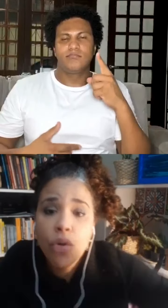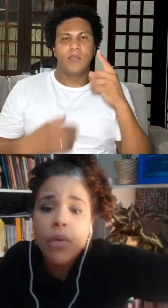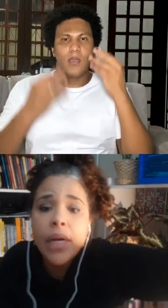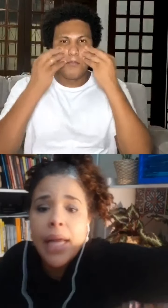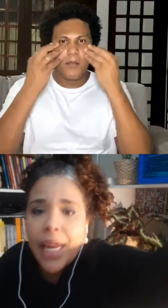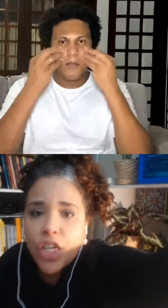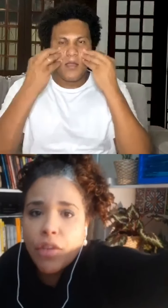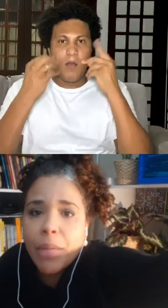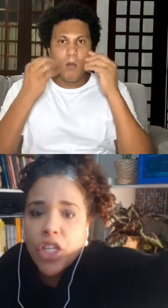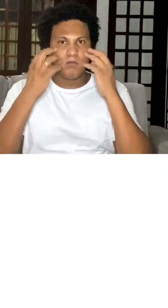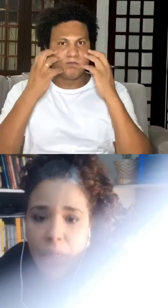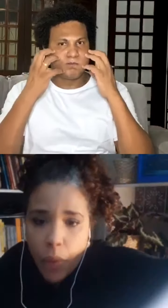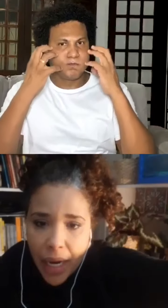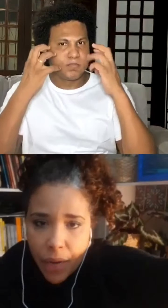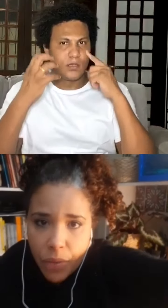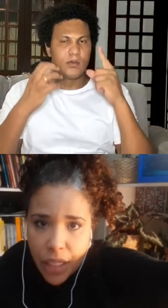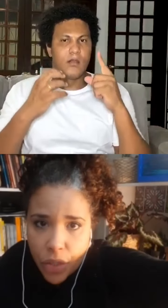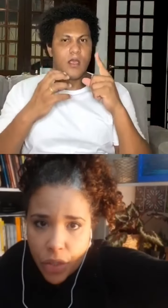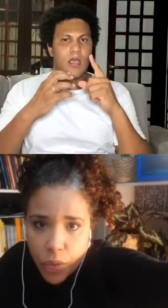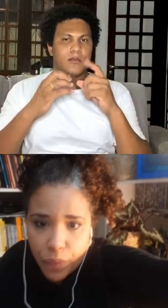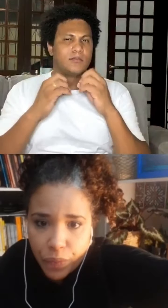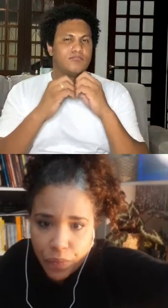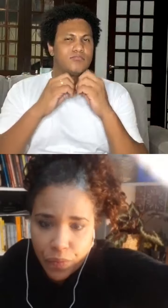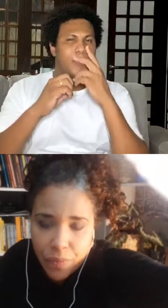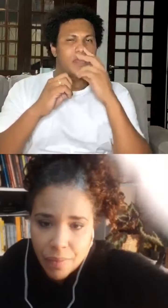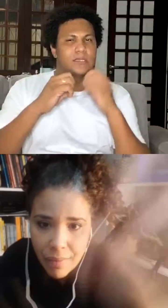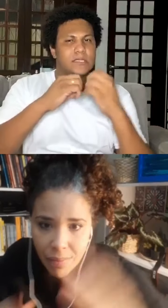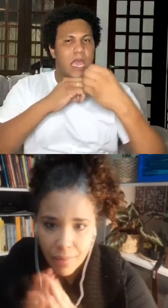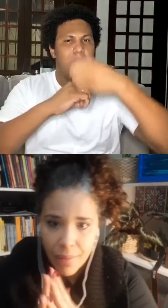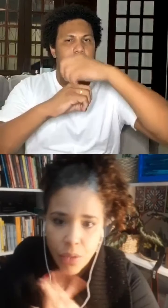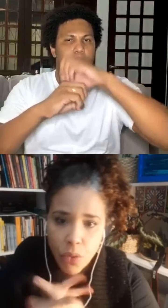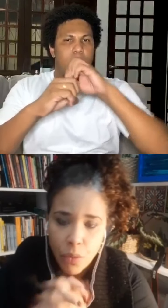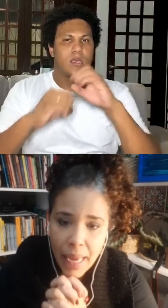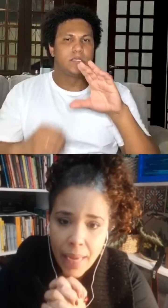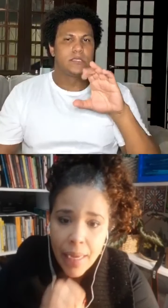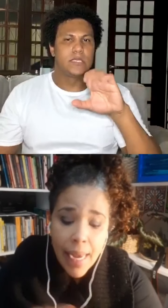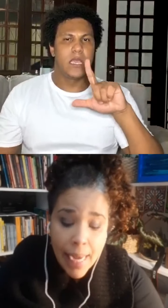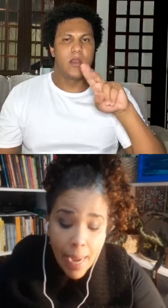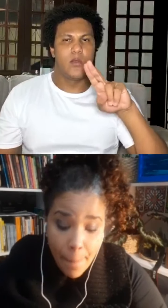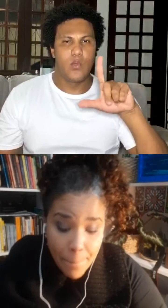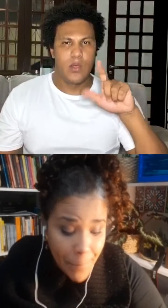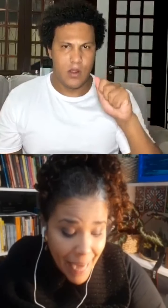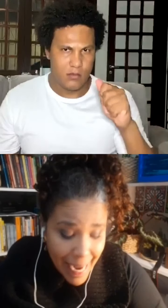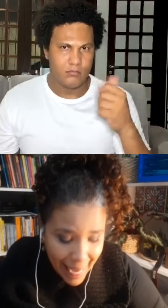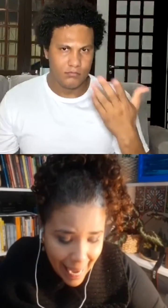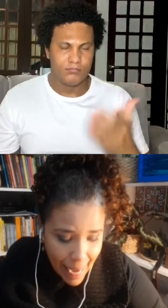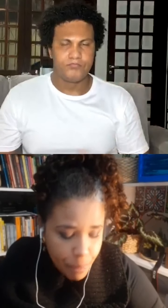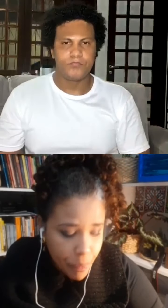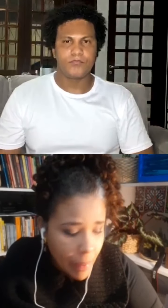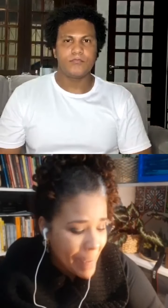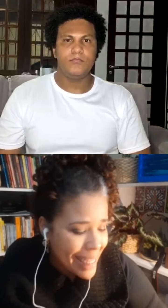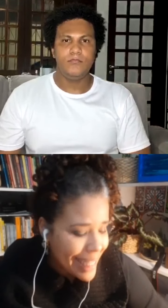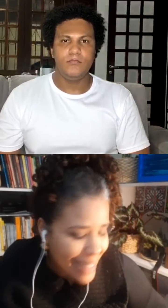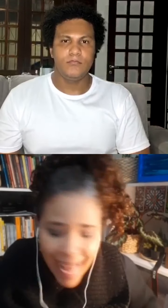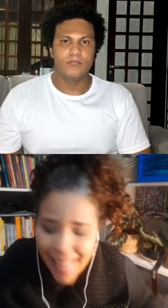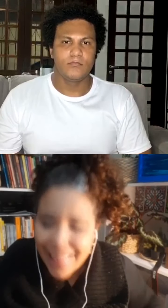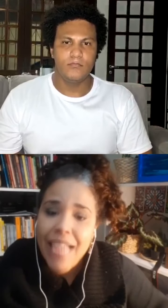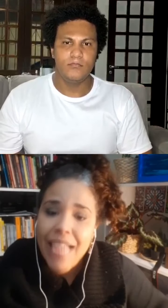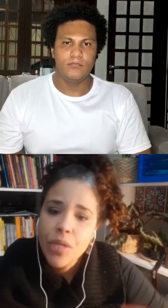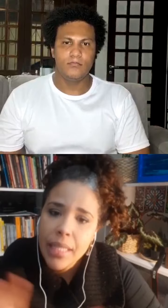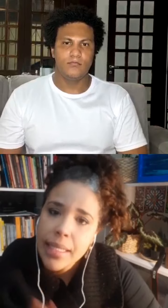estou relativamente tranquila com isso. Tudo bem? Para que pensar